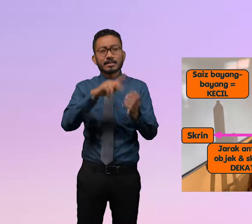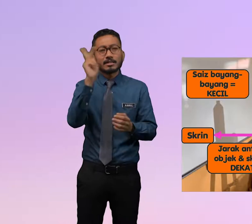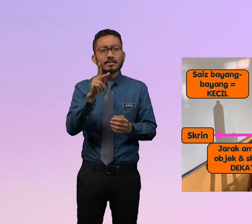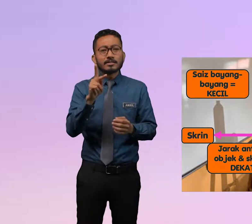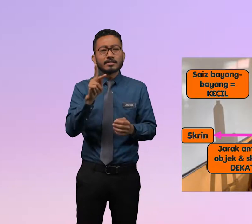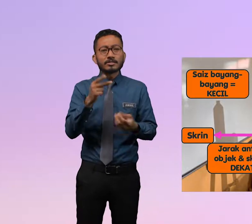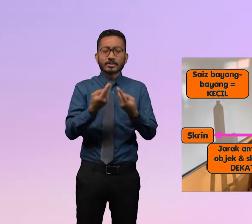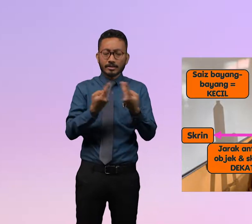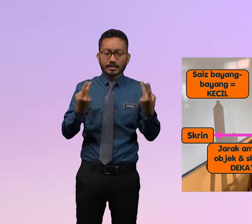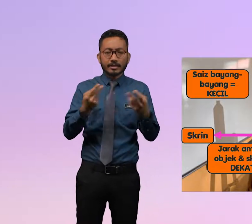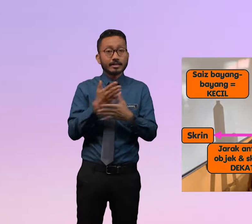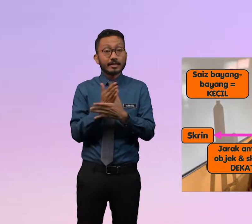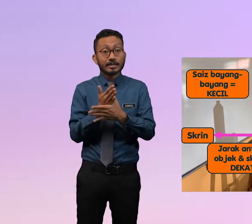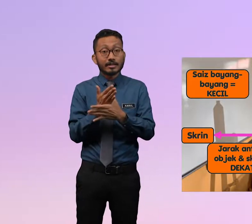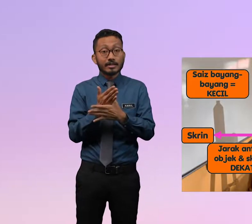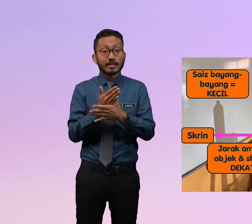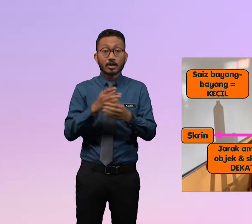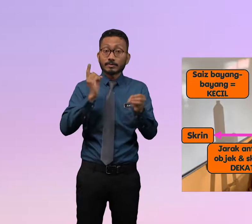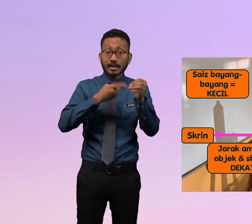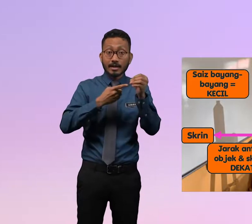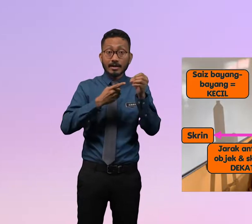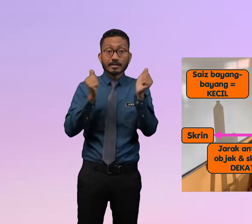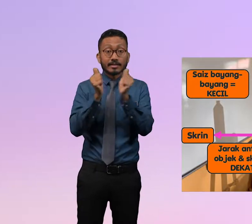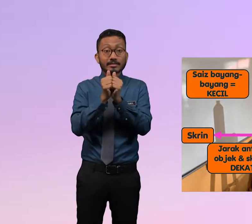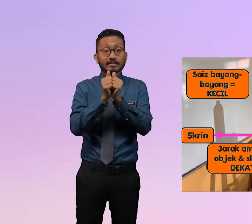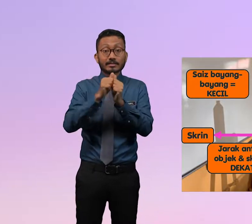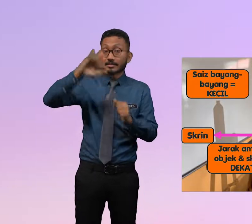Apakah jolak antara objek dengan klip?